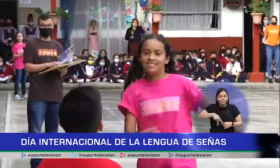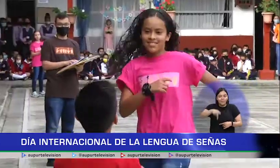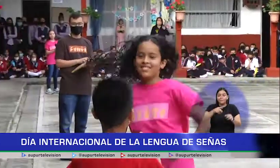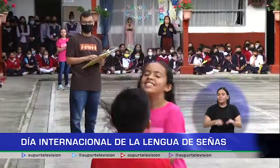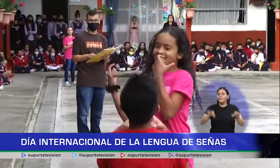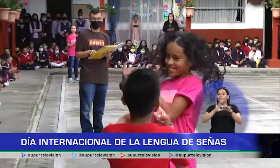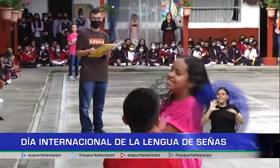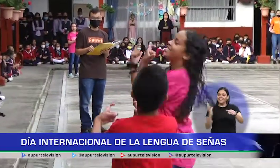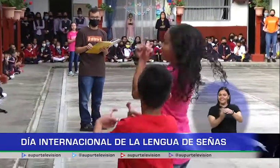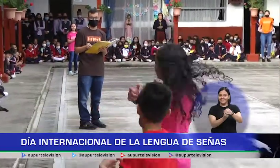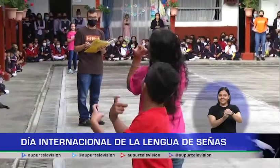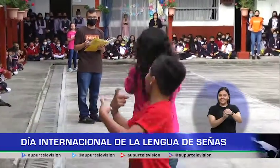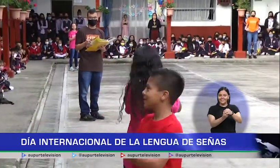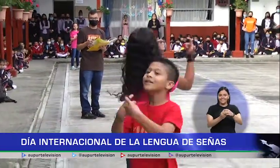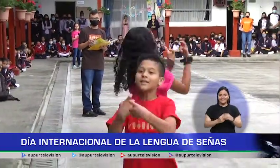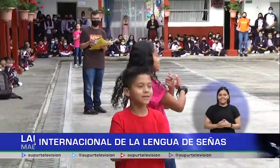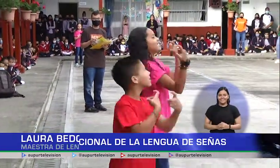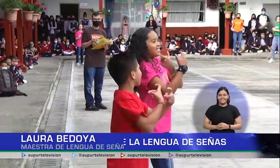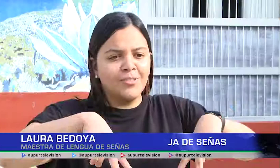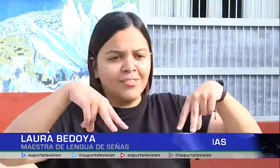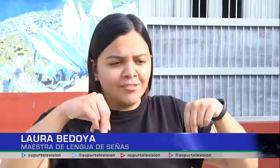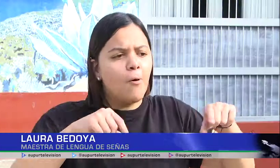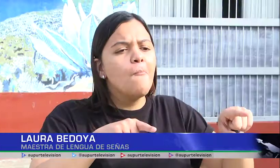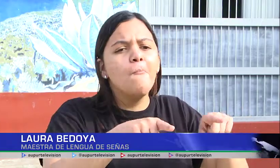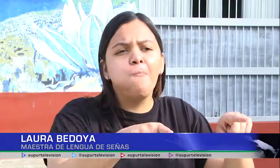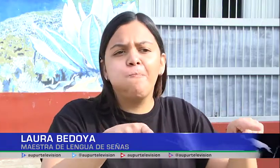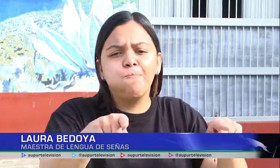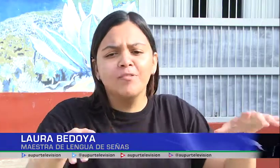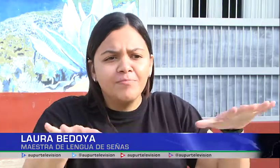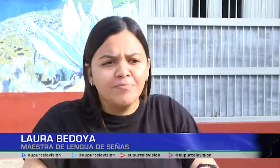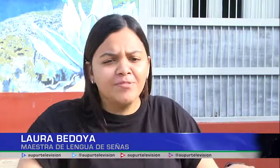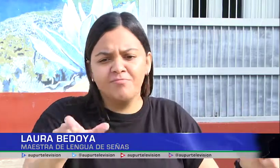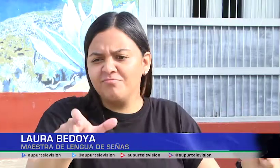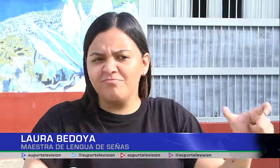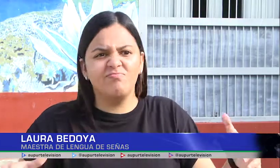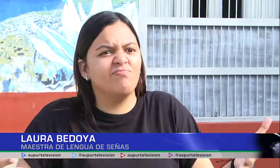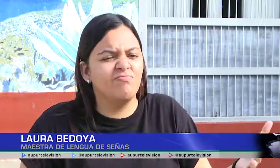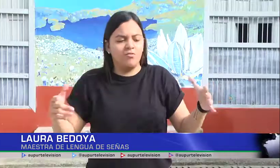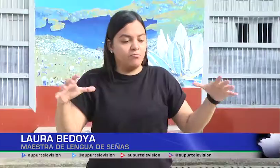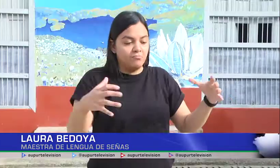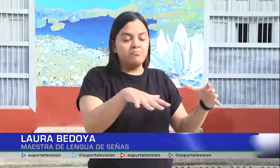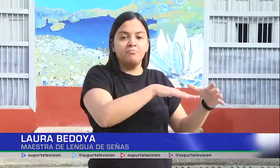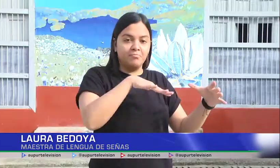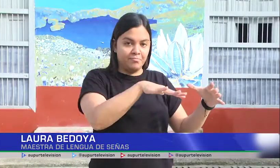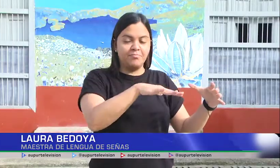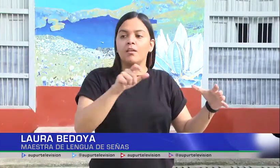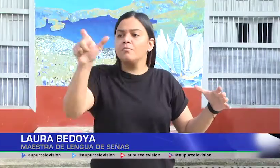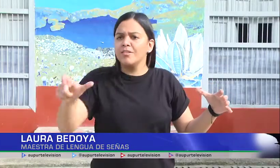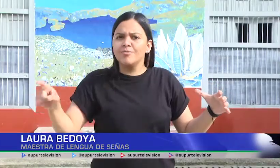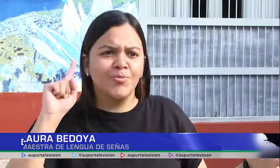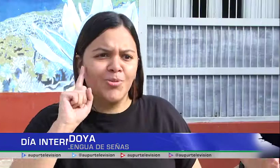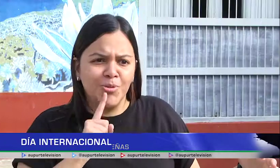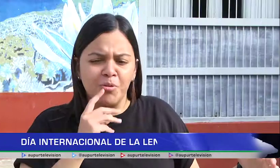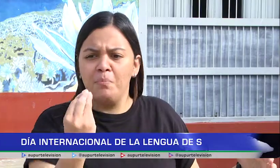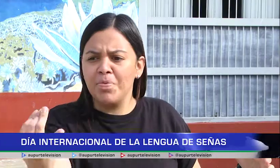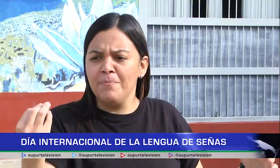verdadera oportunidad para que se cumplan los derechos humanos. Es importante que las personas de la sociedad no excluyan